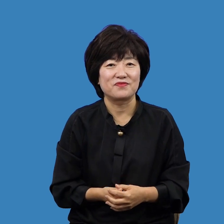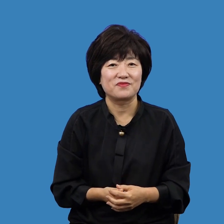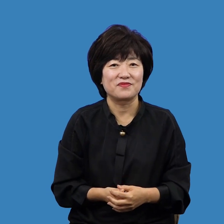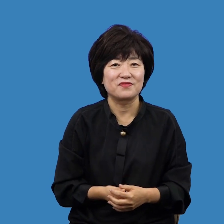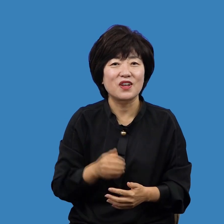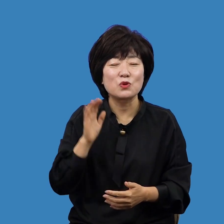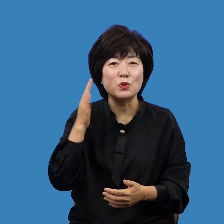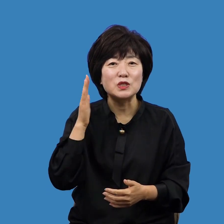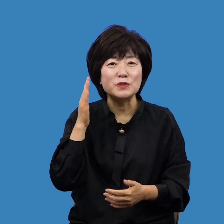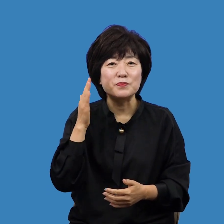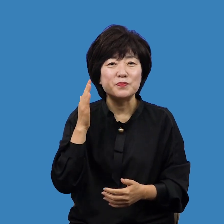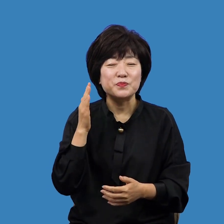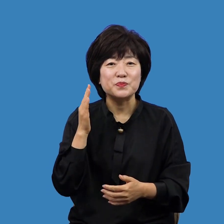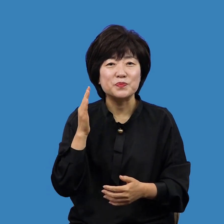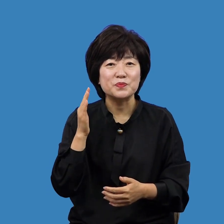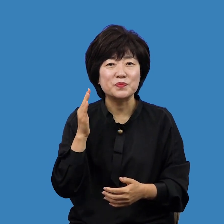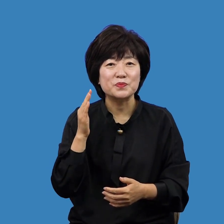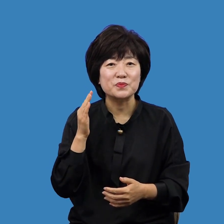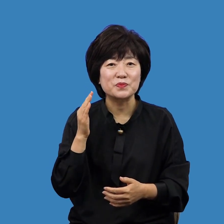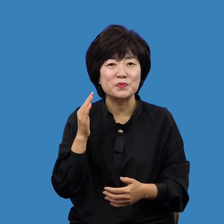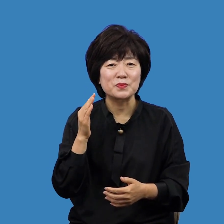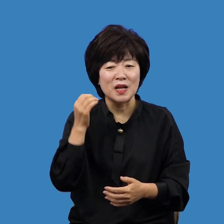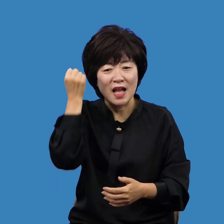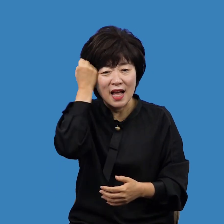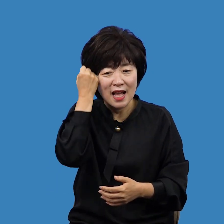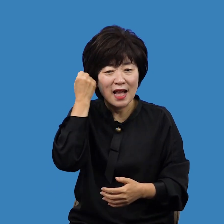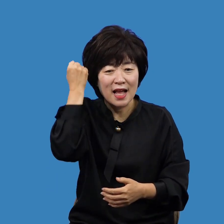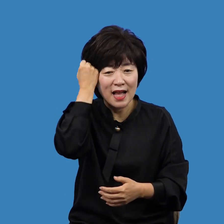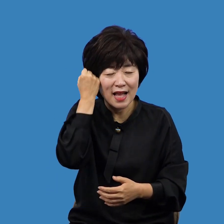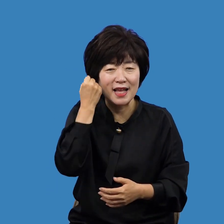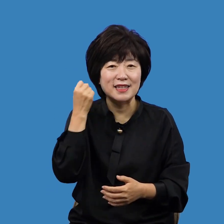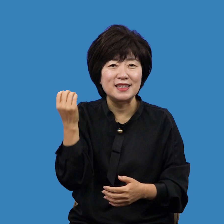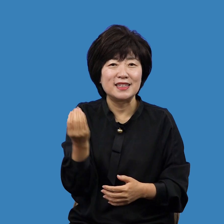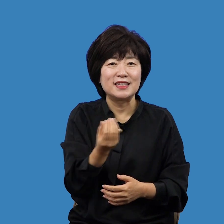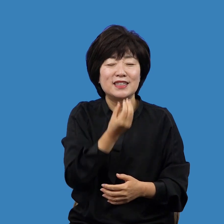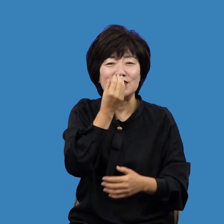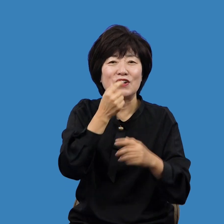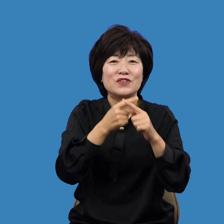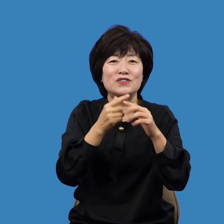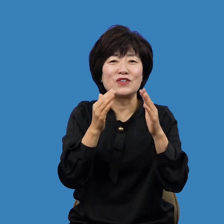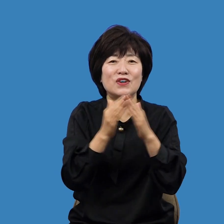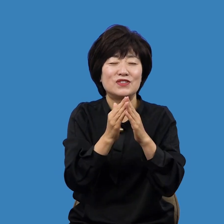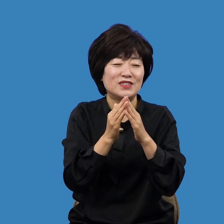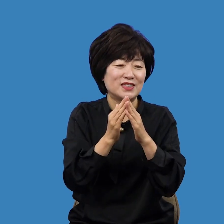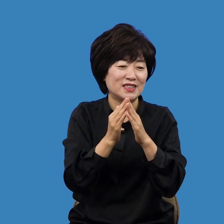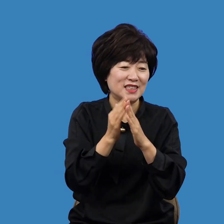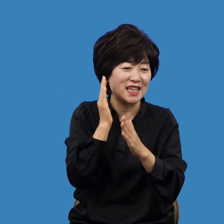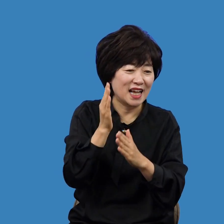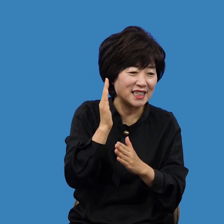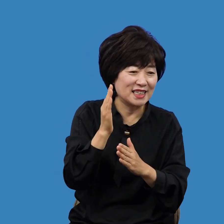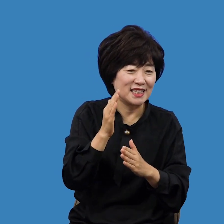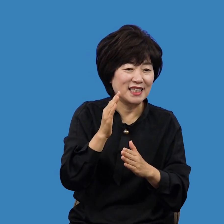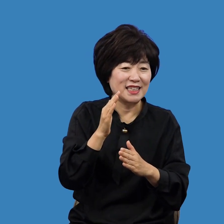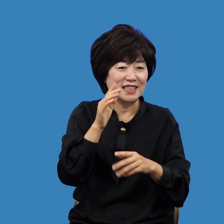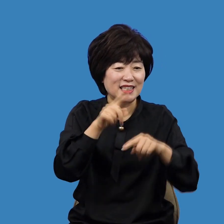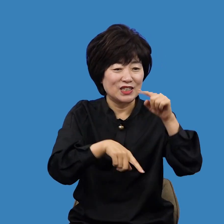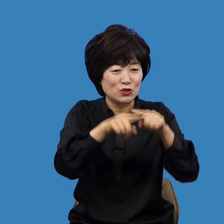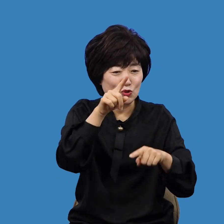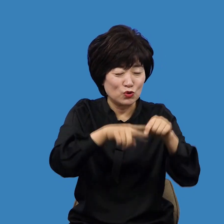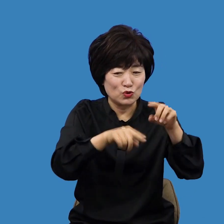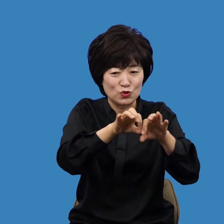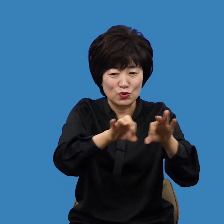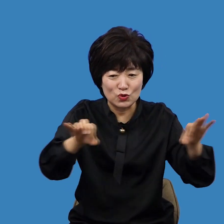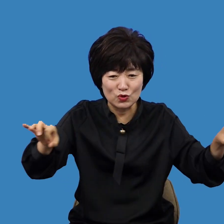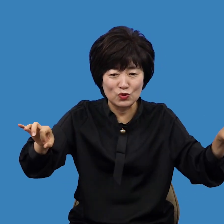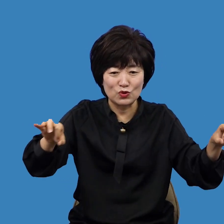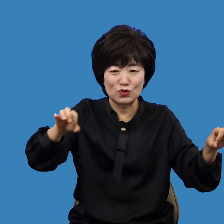그 요즘 여러분 끼니에서 고전하고 있는 게 성전 얘기 아니에요. 저 조각목은 왜 이렇게 많이 나오는지, 무슨 뭐 큐빗은 잘